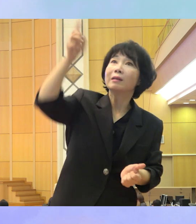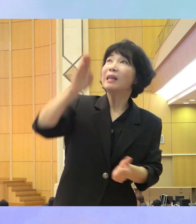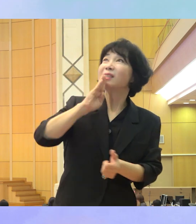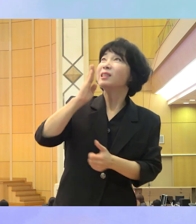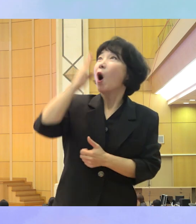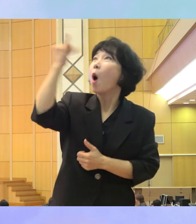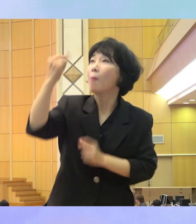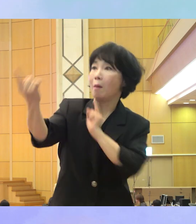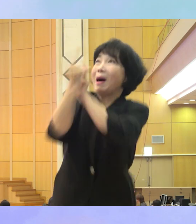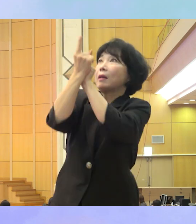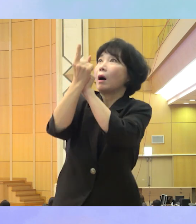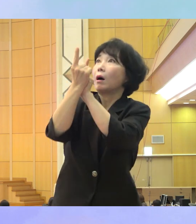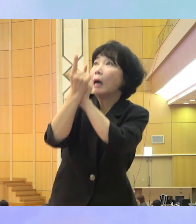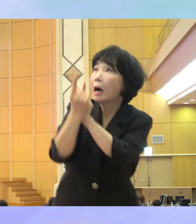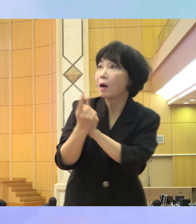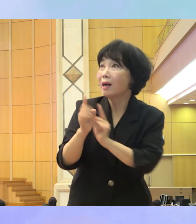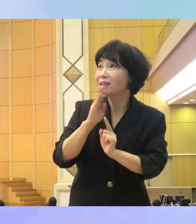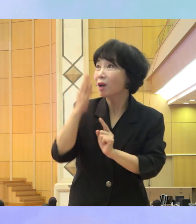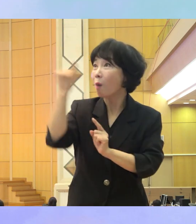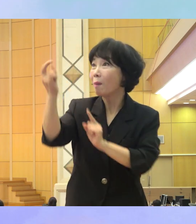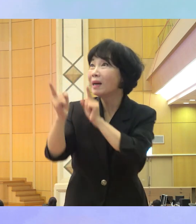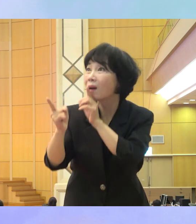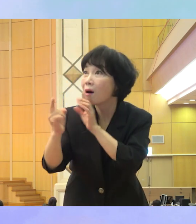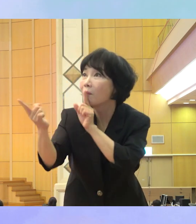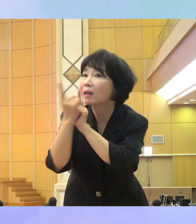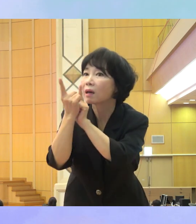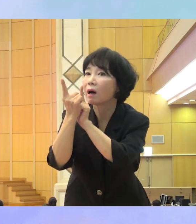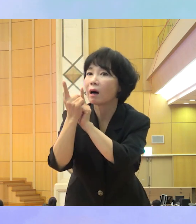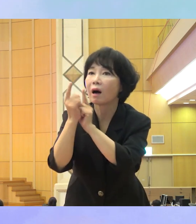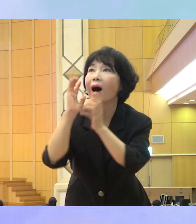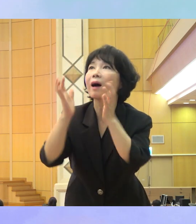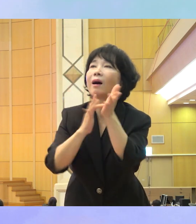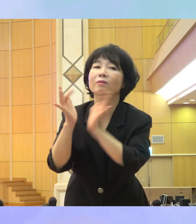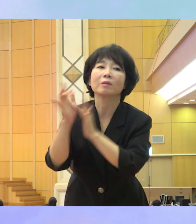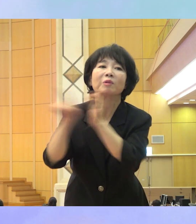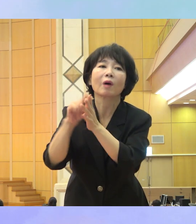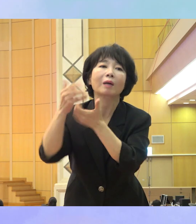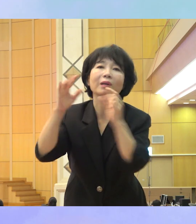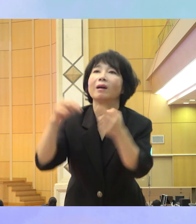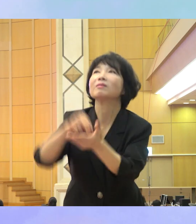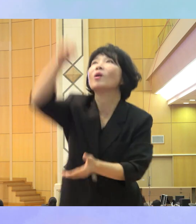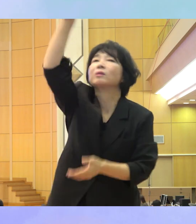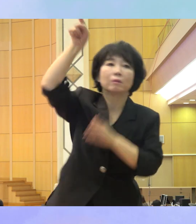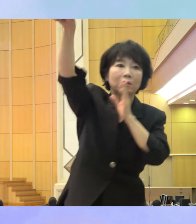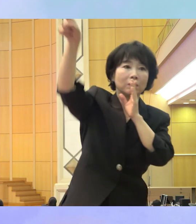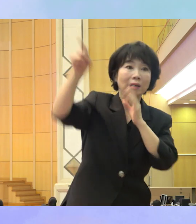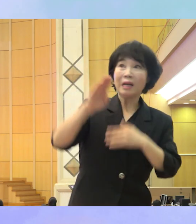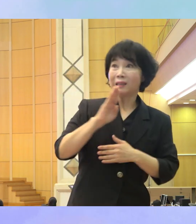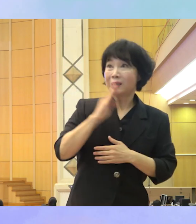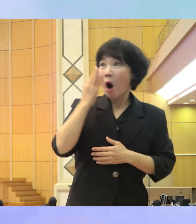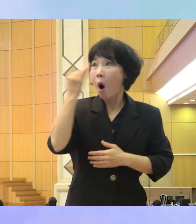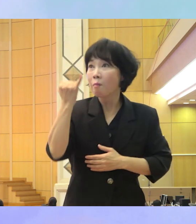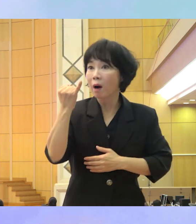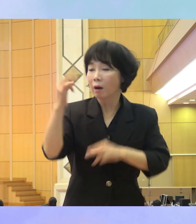여러분, 그 낳아준 어머니가 주님을 믿었기에 천국에 있더라는 거예요. 천국 가니까 자기 낳아준 어머니를 만난